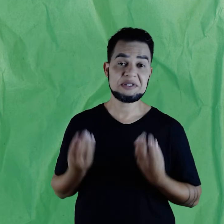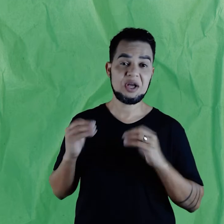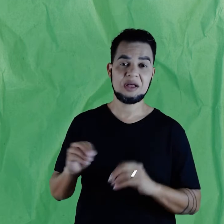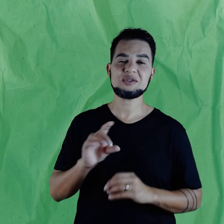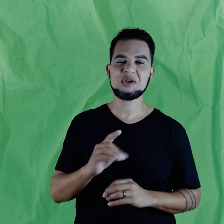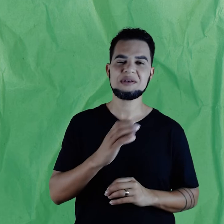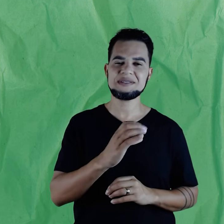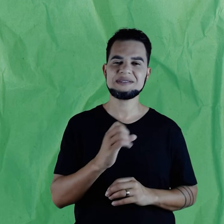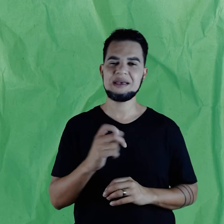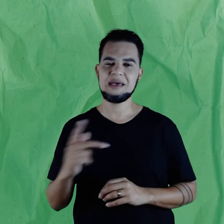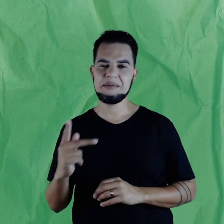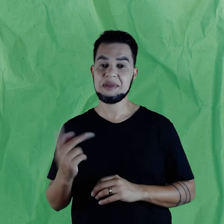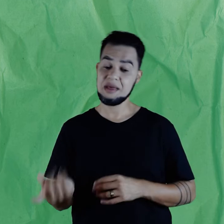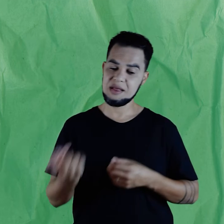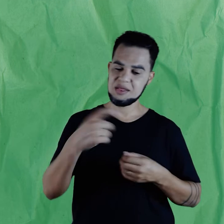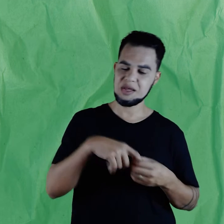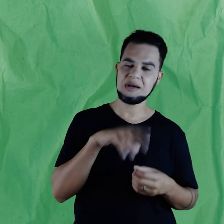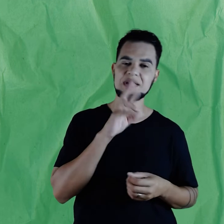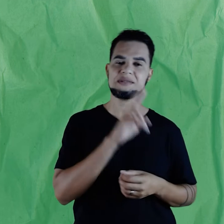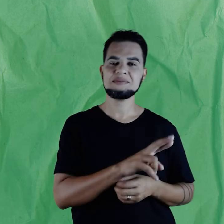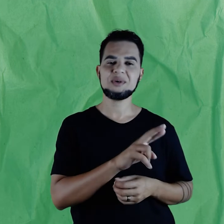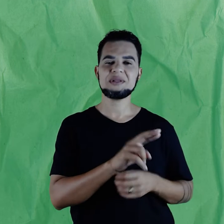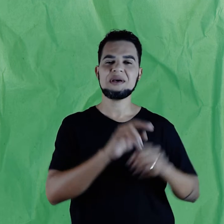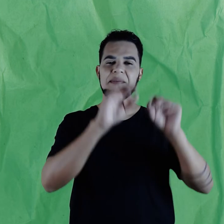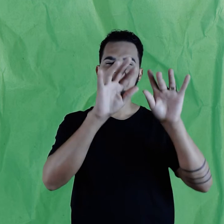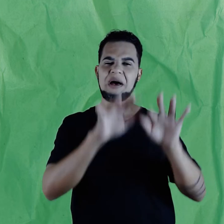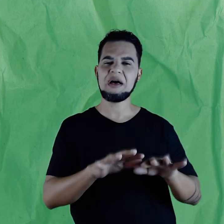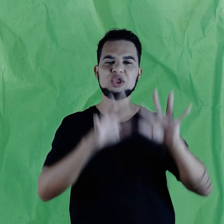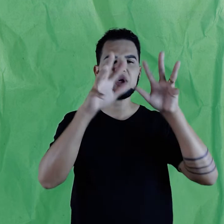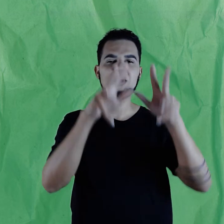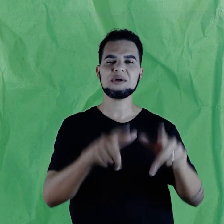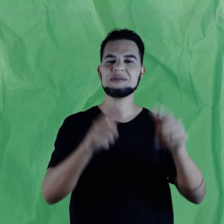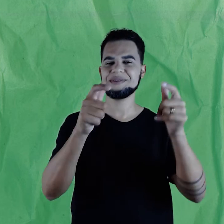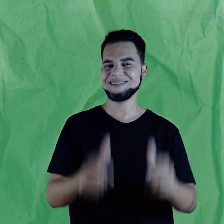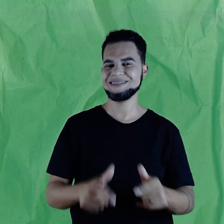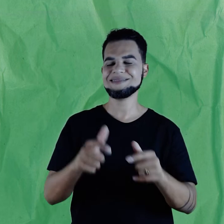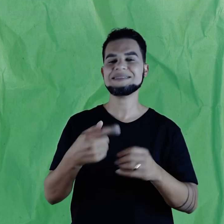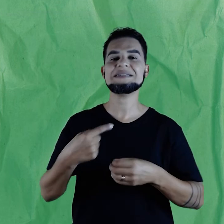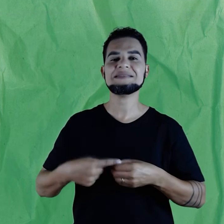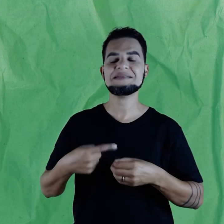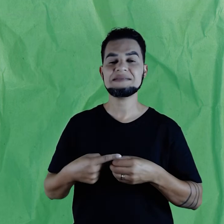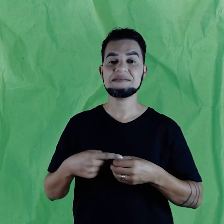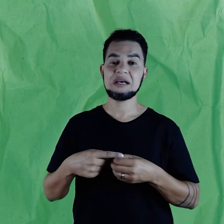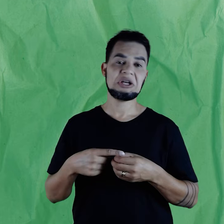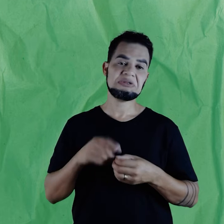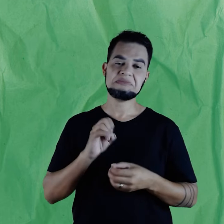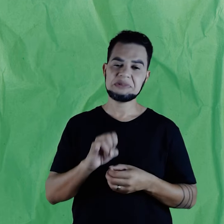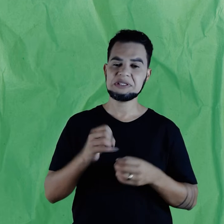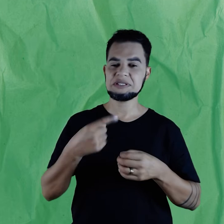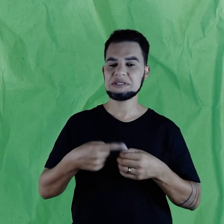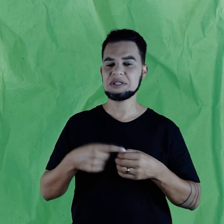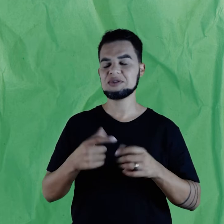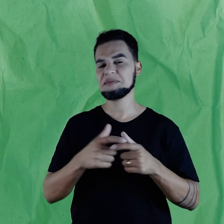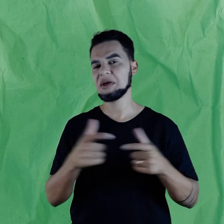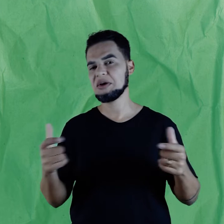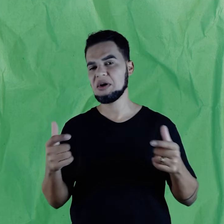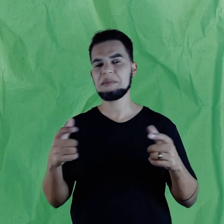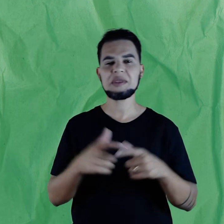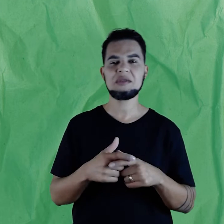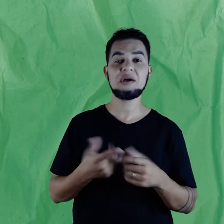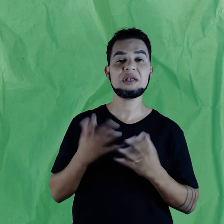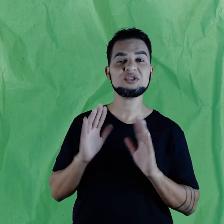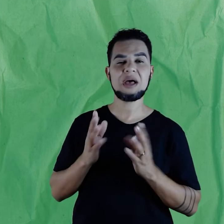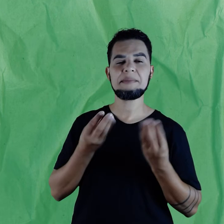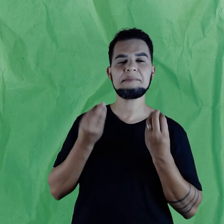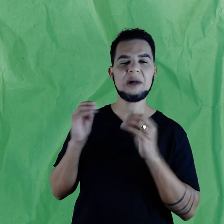lá e ele já retorna toda a localidade, a cidade, né? Dependendo se for uma cidade maior, ele já traz esses campos